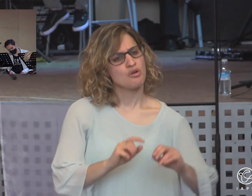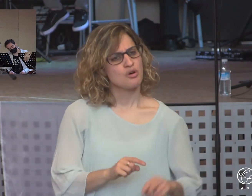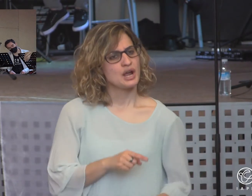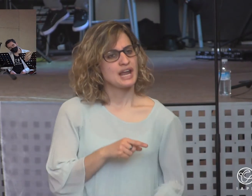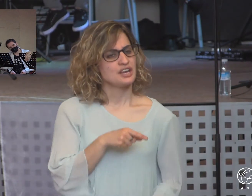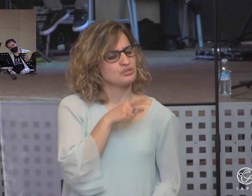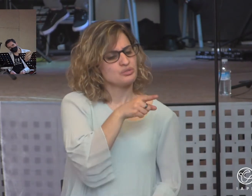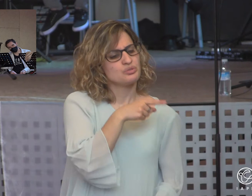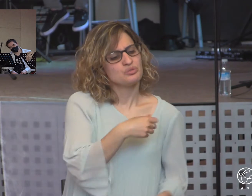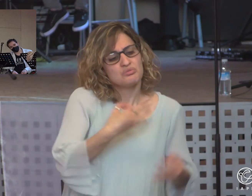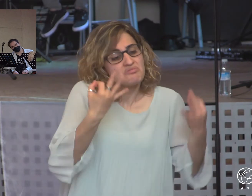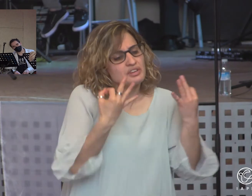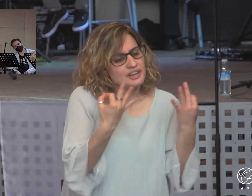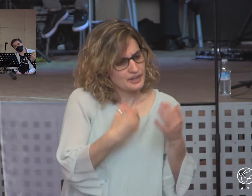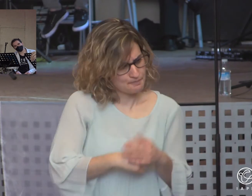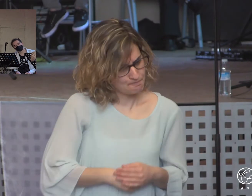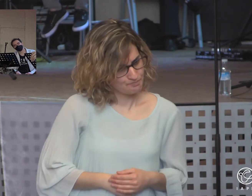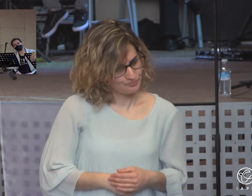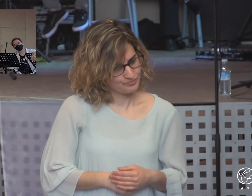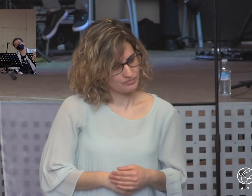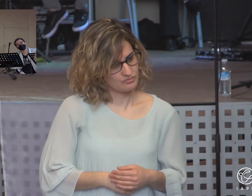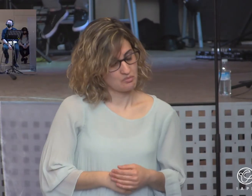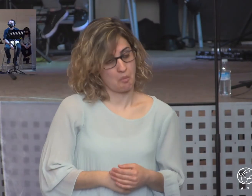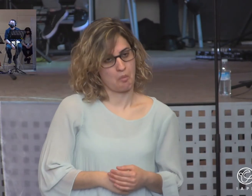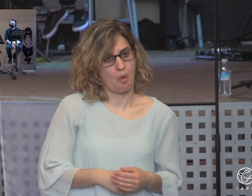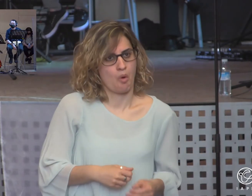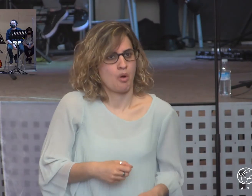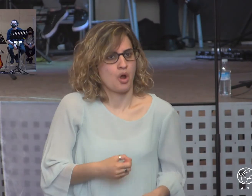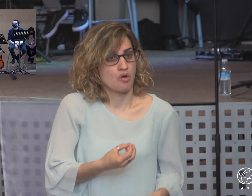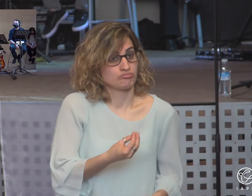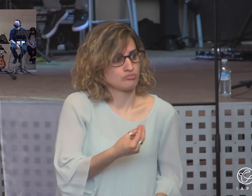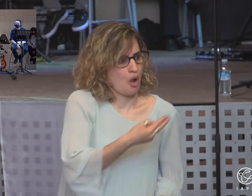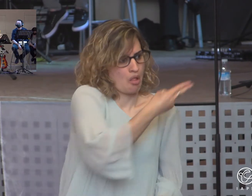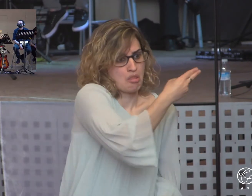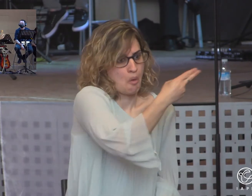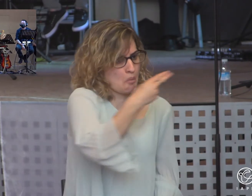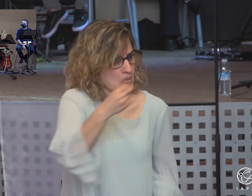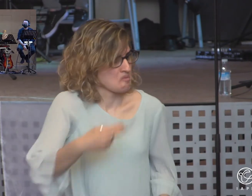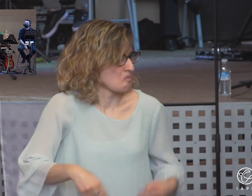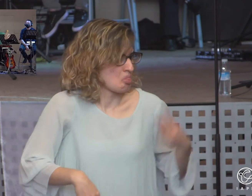simples pues panecillos y